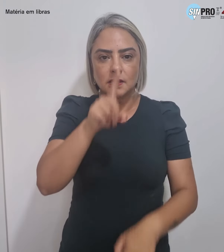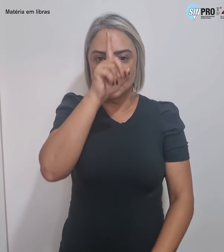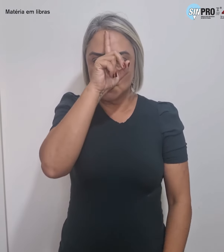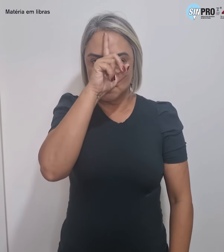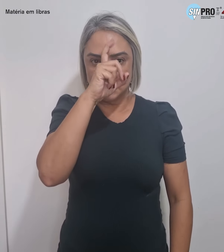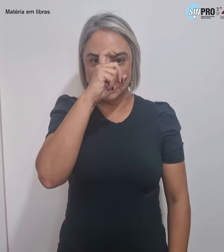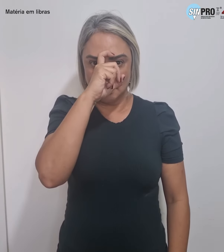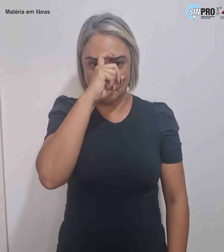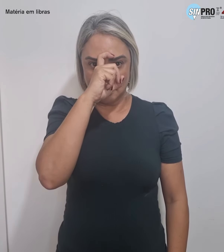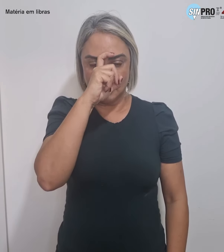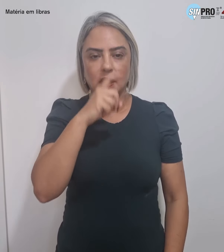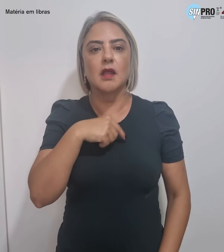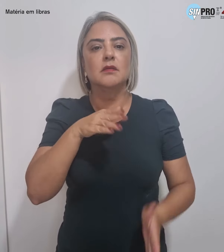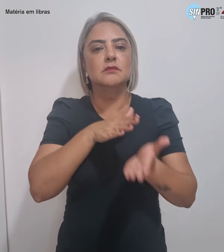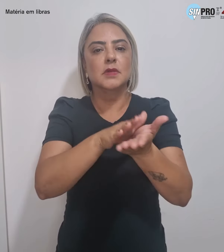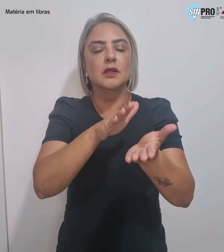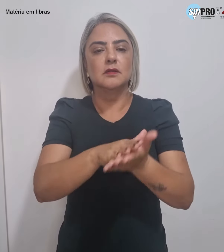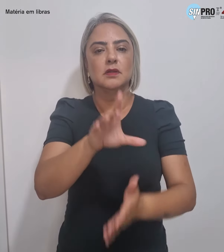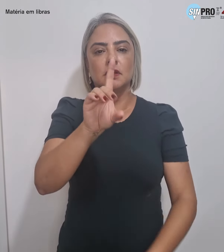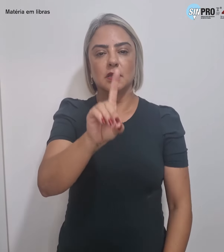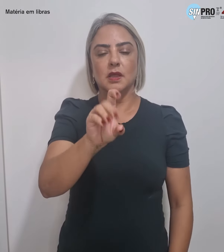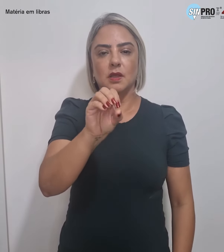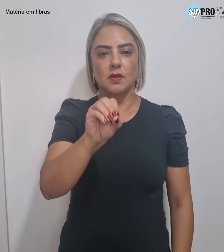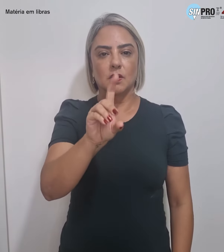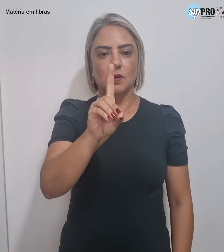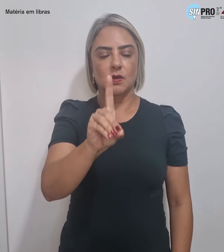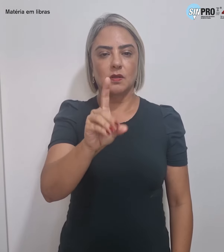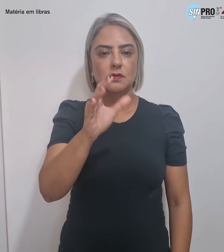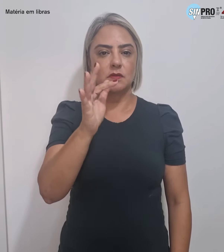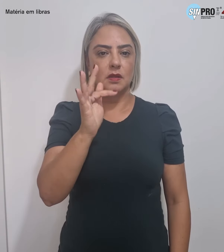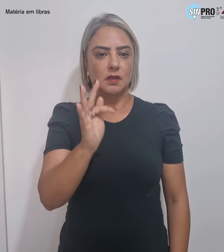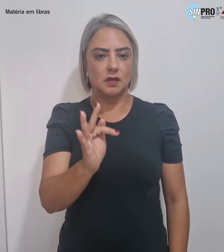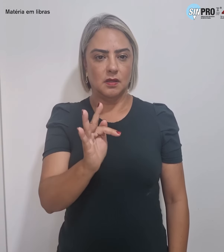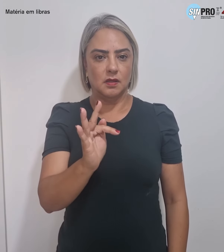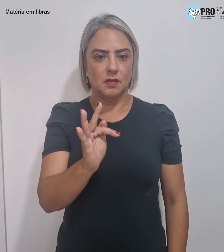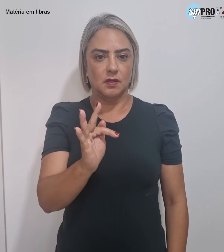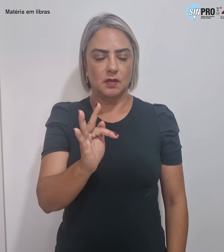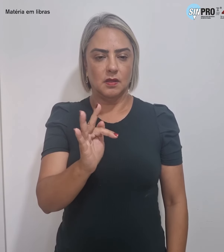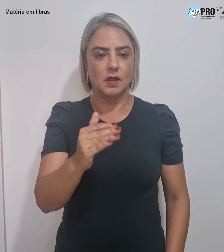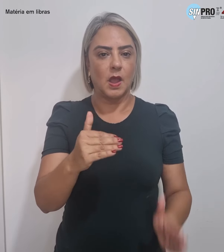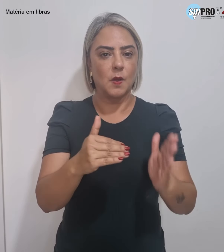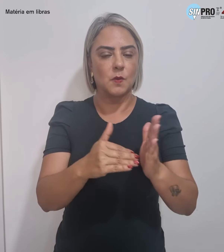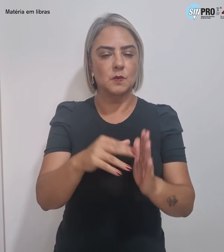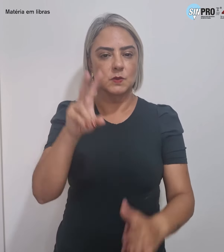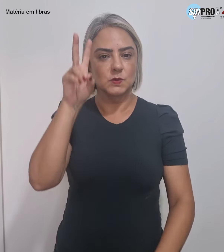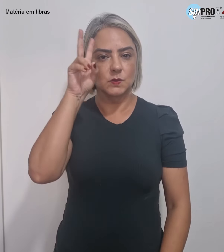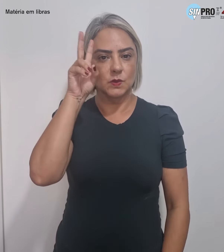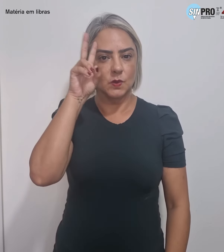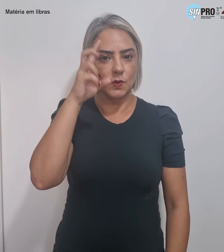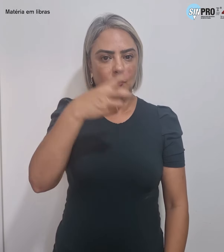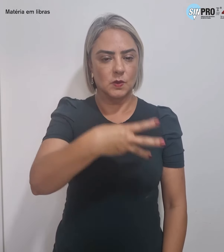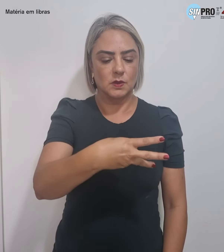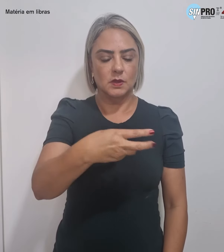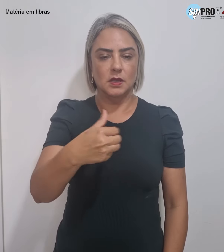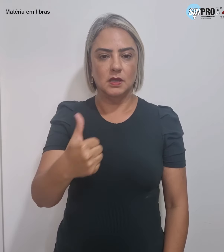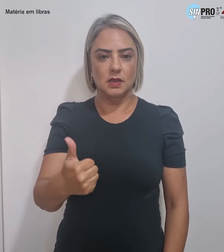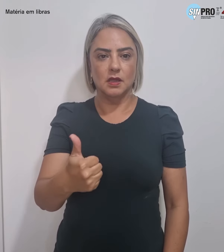Foi publicado no Diário Oficial do Distrito Federal, da última segunda-feira, 31, o processo